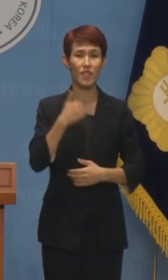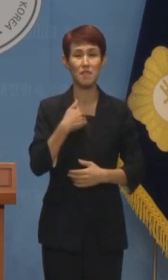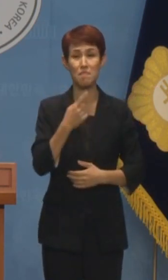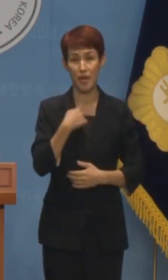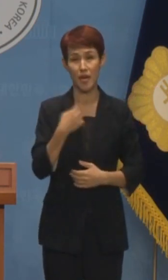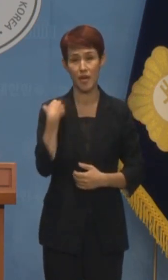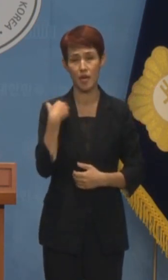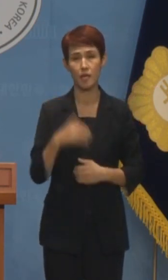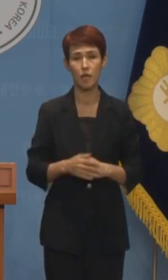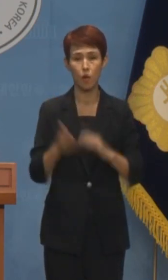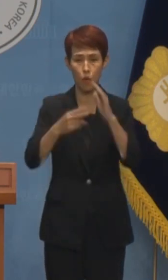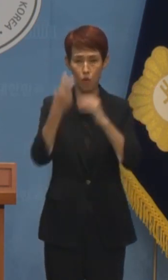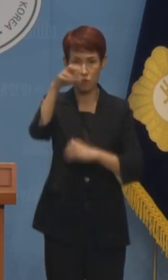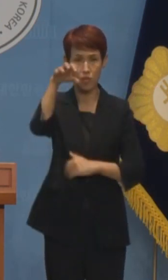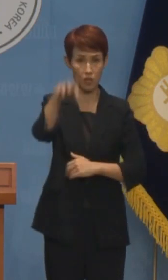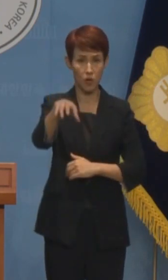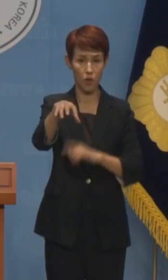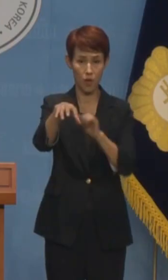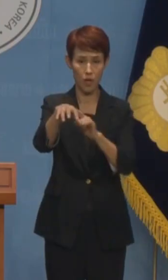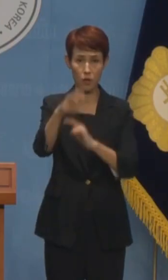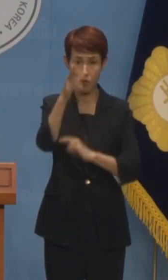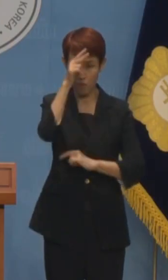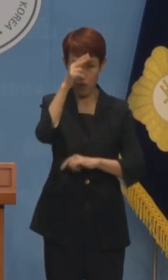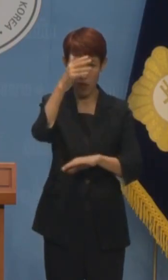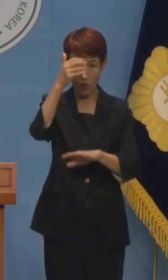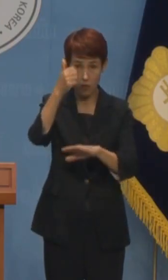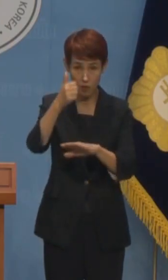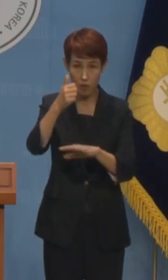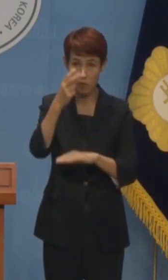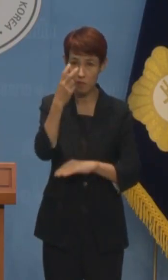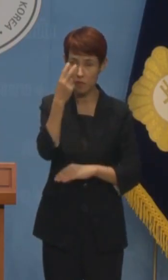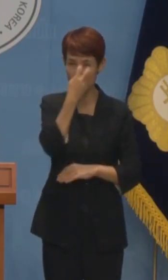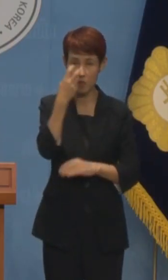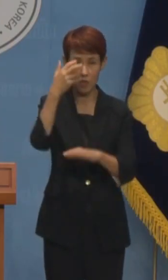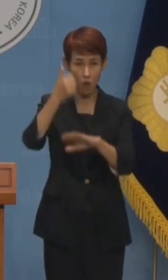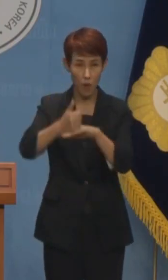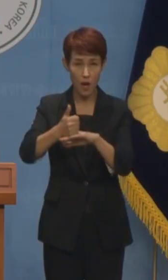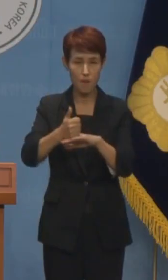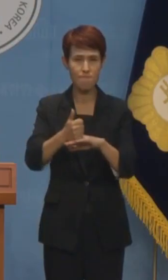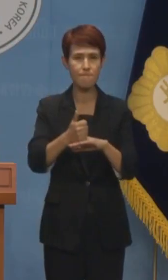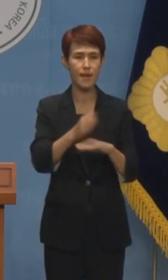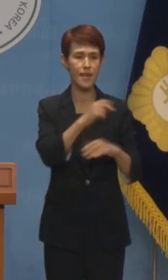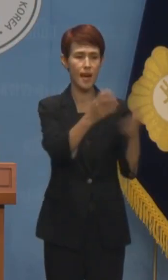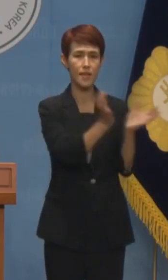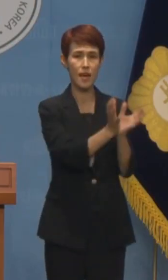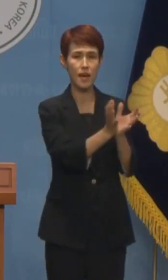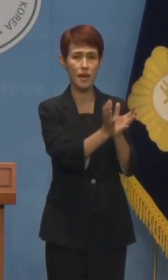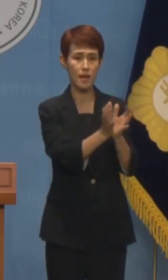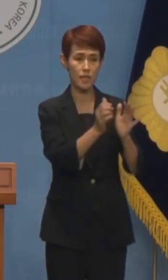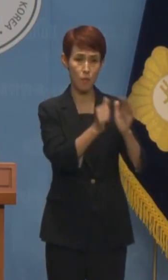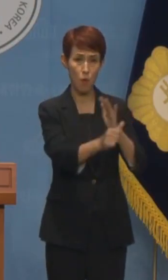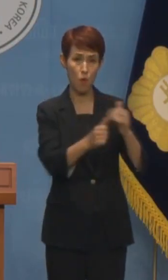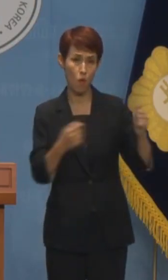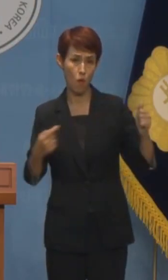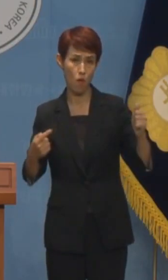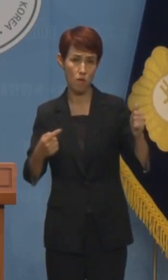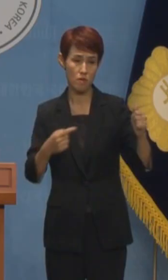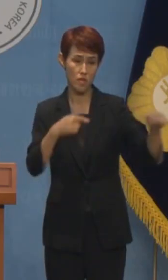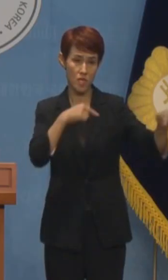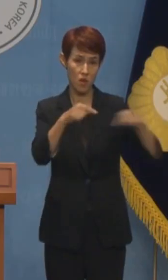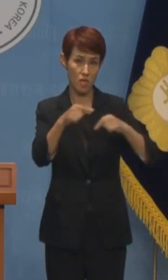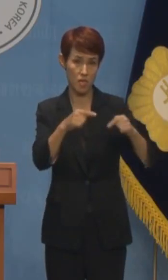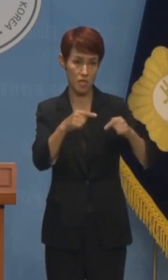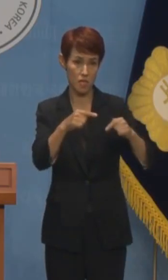공수처의 이번 수사 결과를 제1야당 대표에 대한 정치 테러 행위를